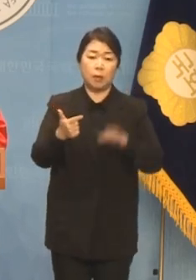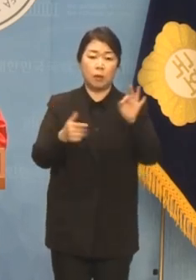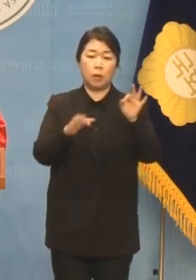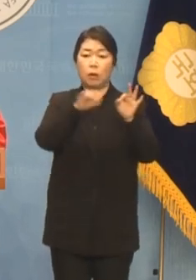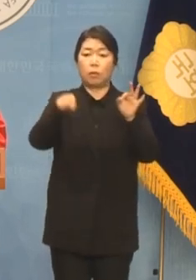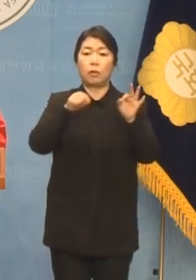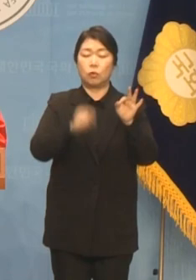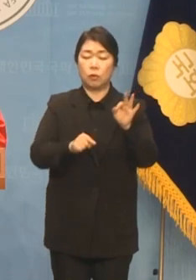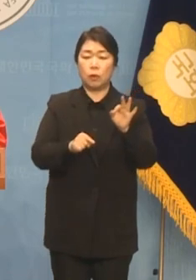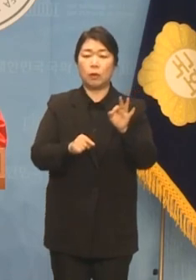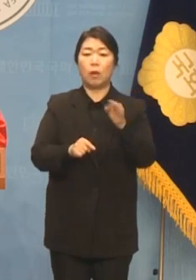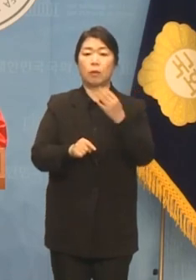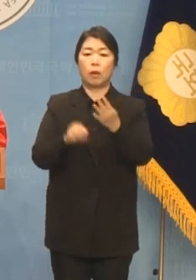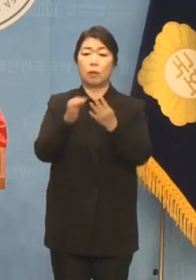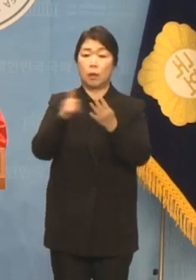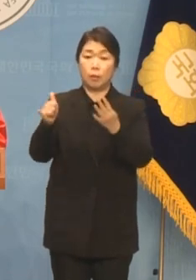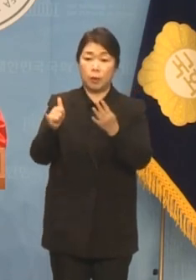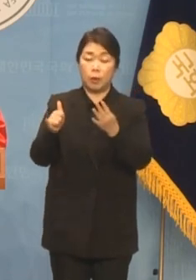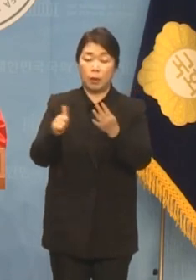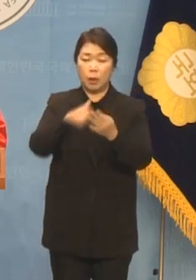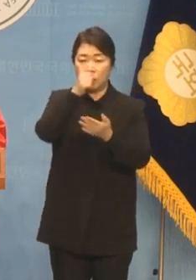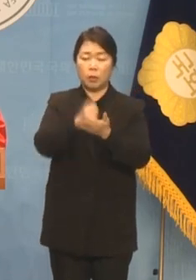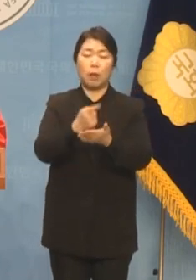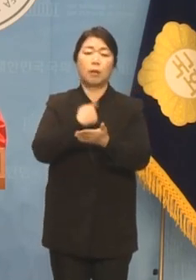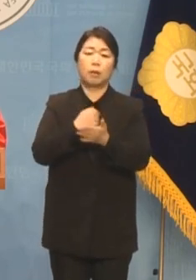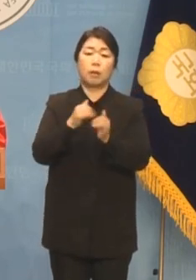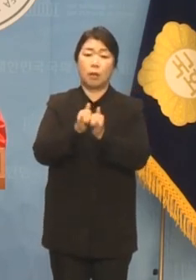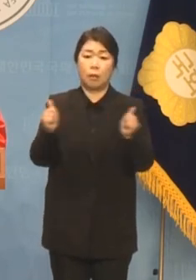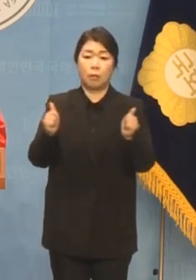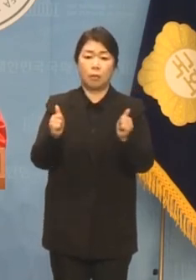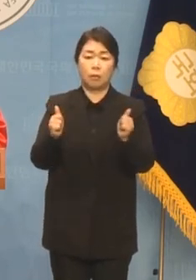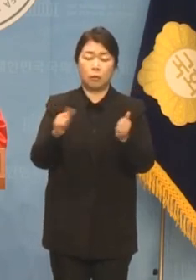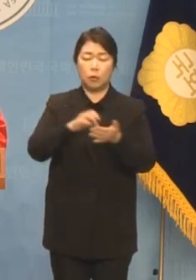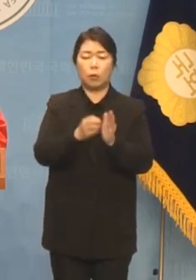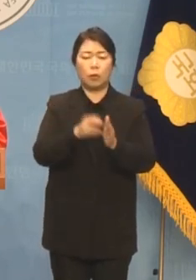중 네명이 범법자의 정도로 심각한